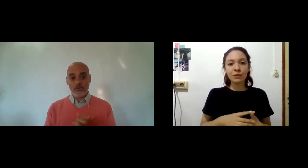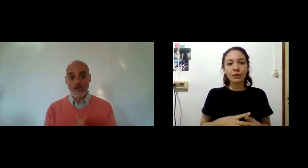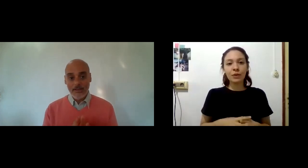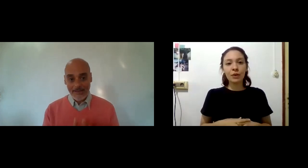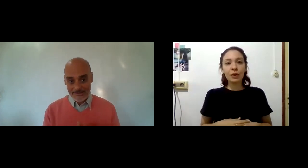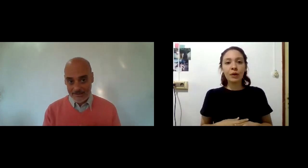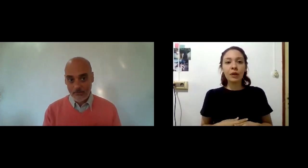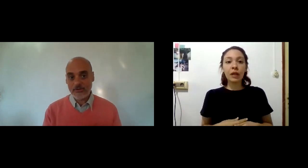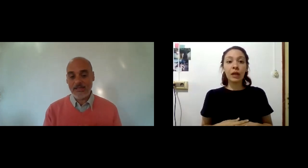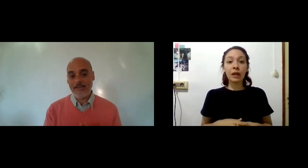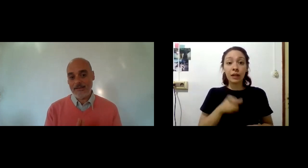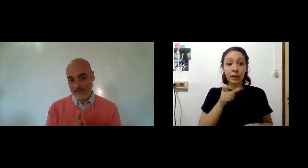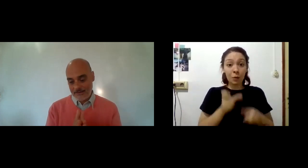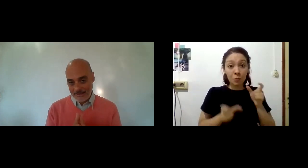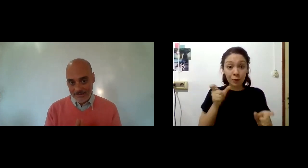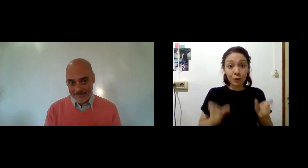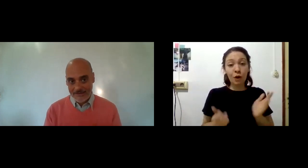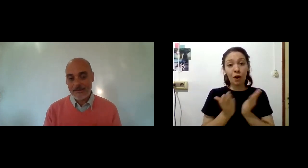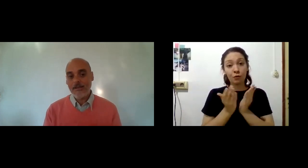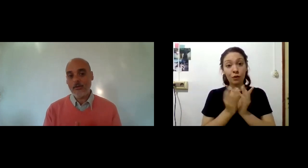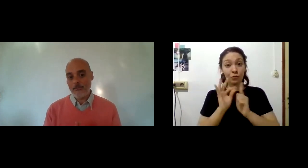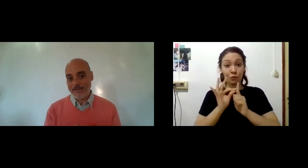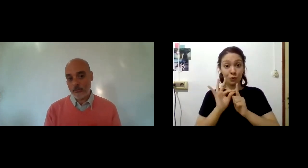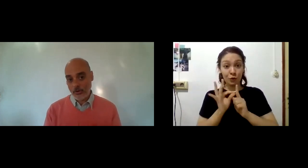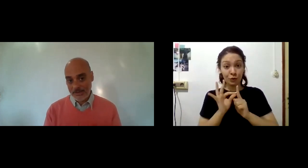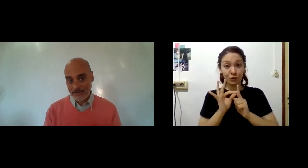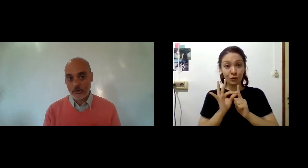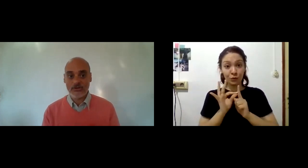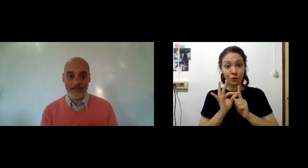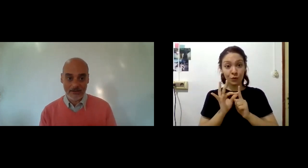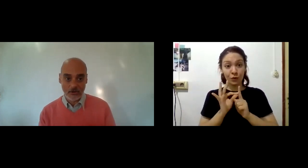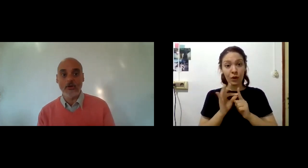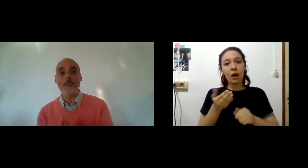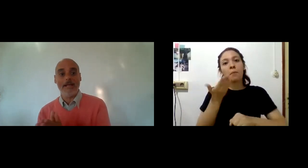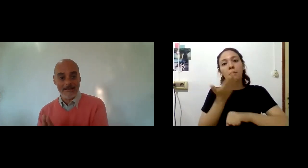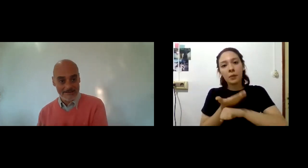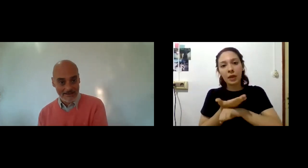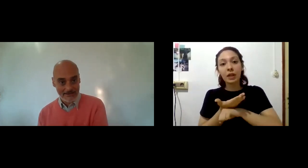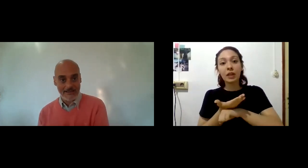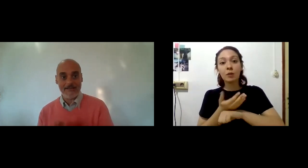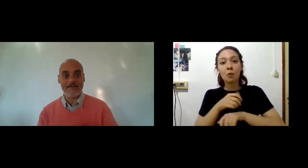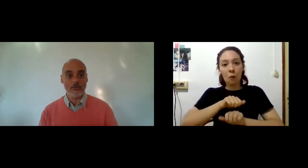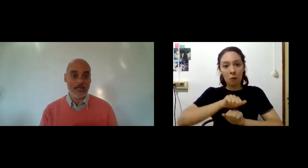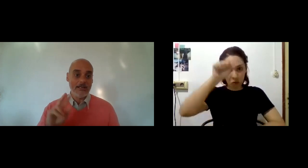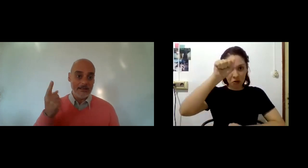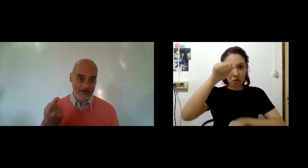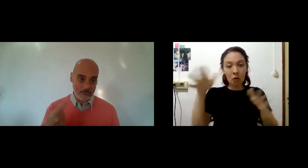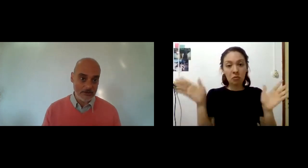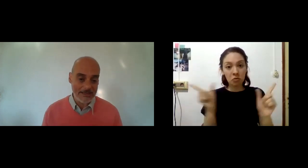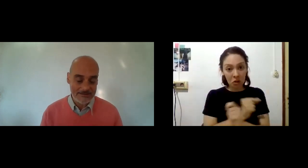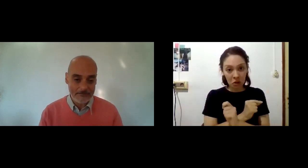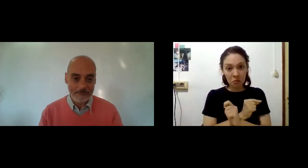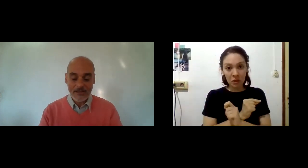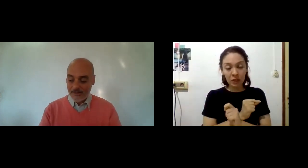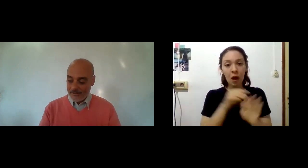complicarnos mucho, exigimos que egresen con el plan de estudio 2014 de tecnólogos para ingresar a la licenciatura, que es un